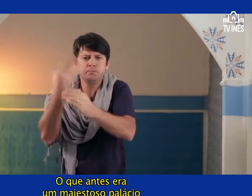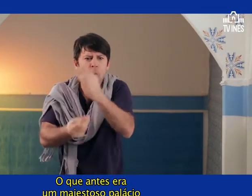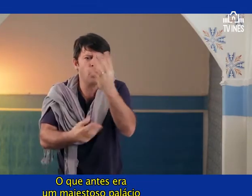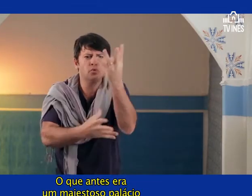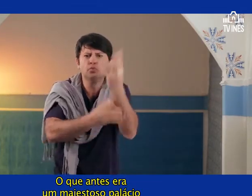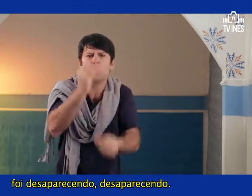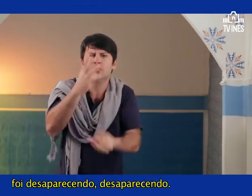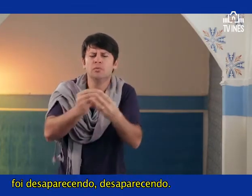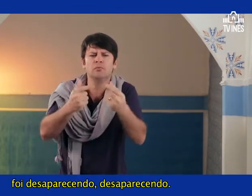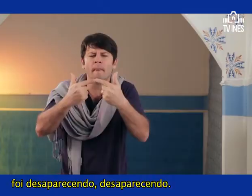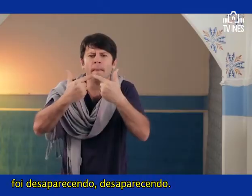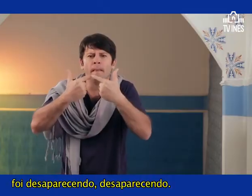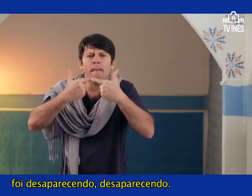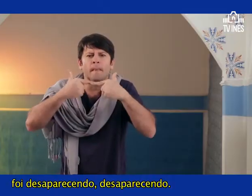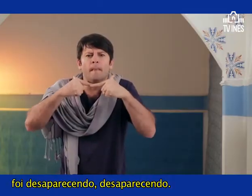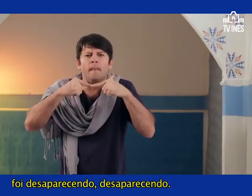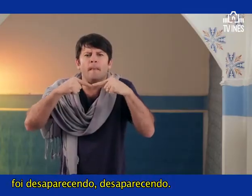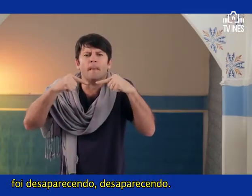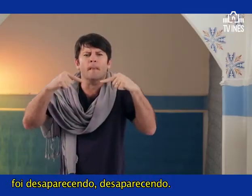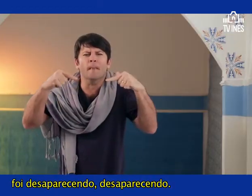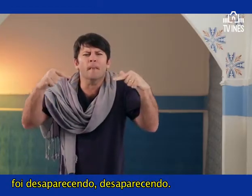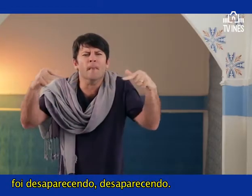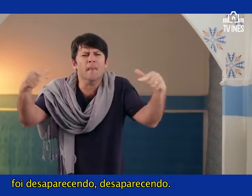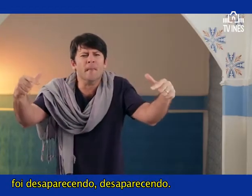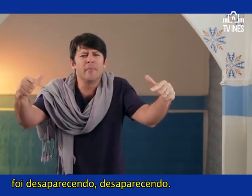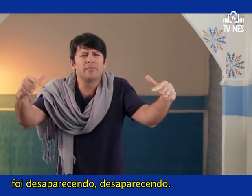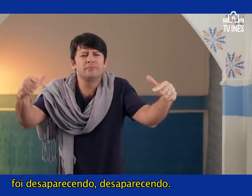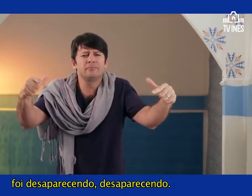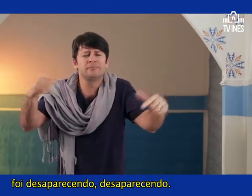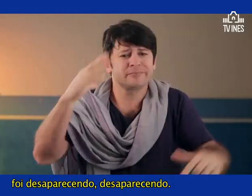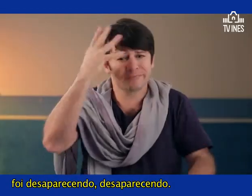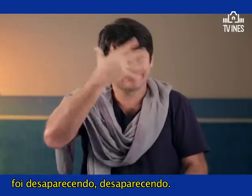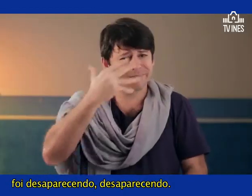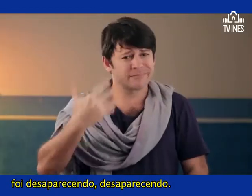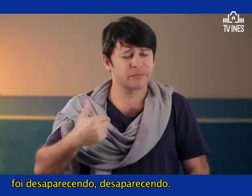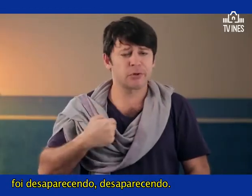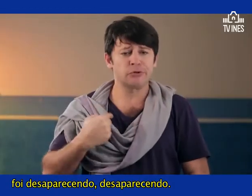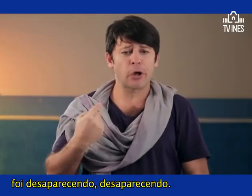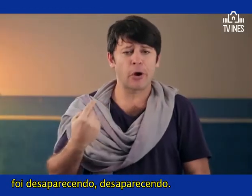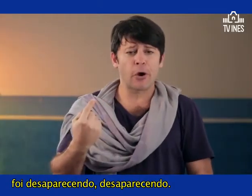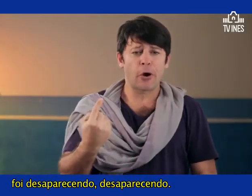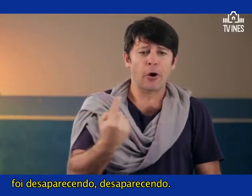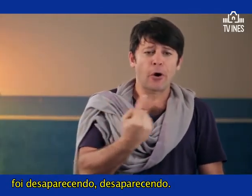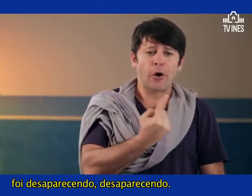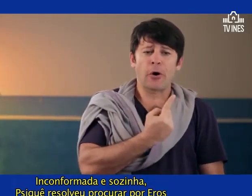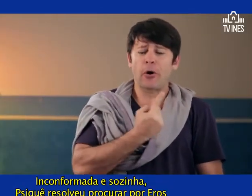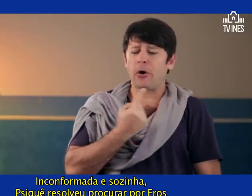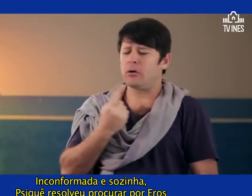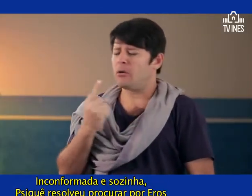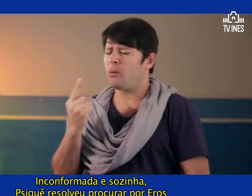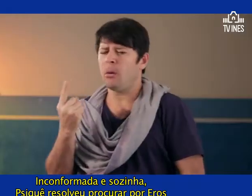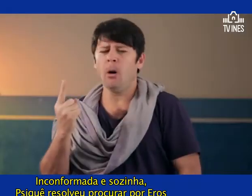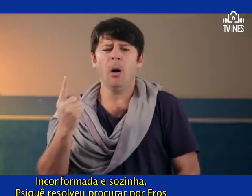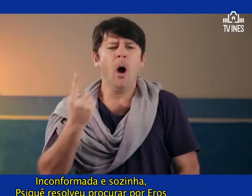foi desaparecendo, desaparecendo. Inconformada e sozinha,